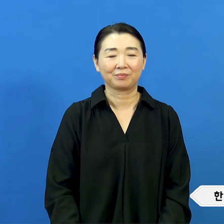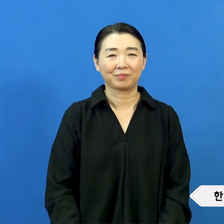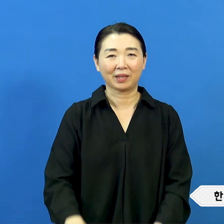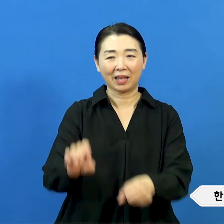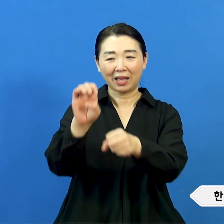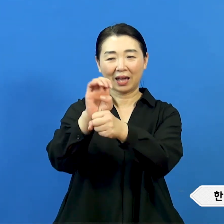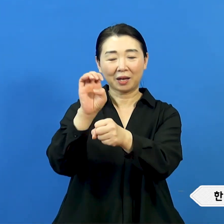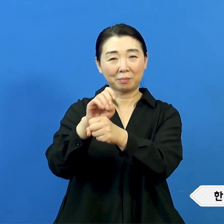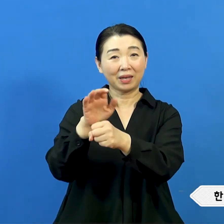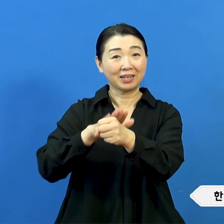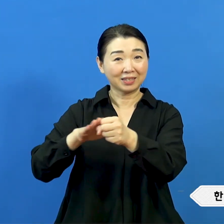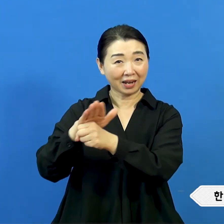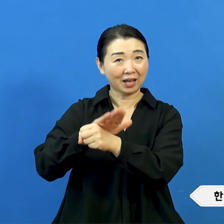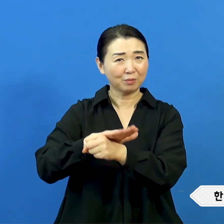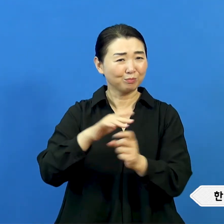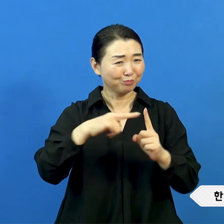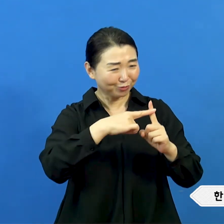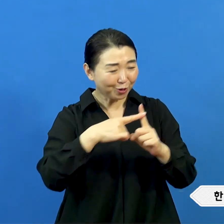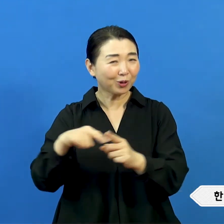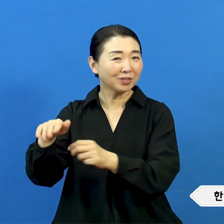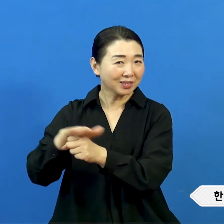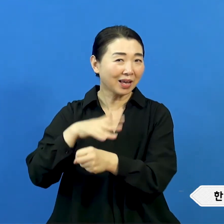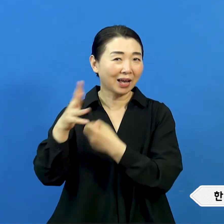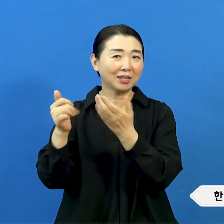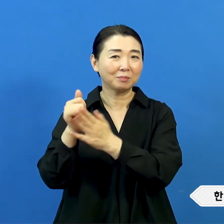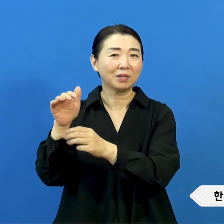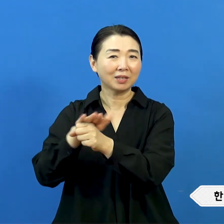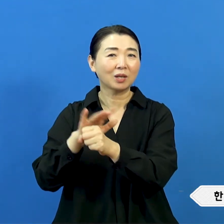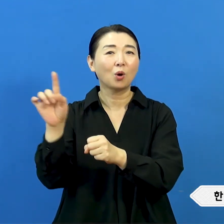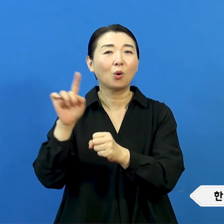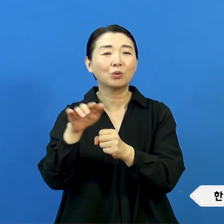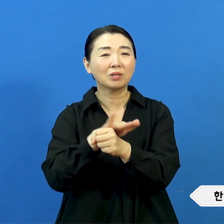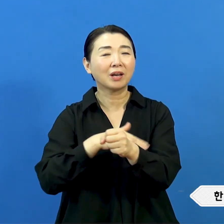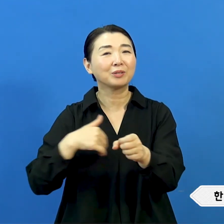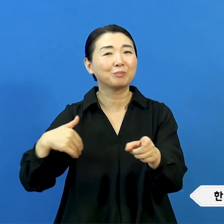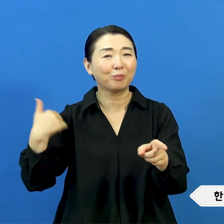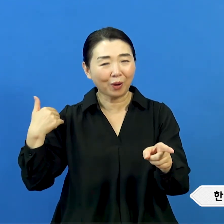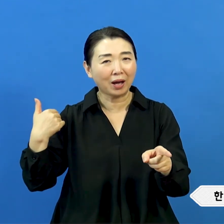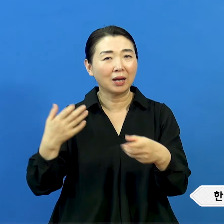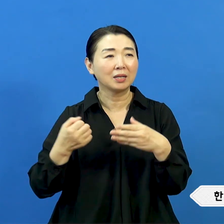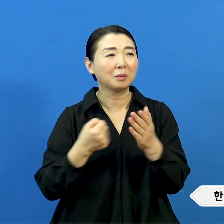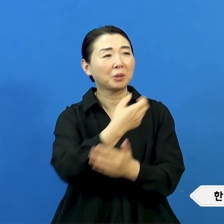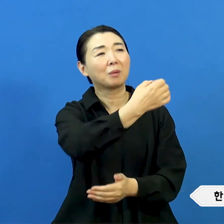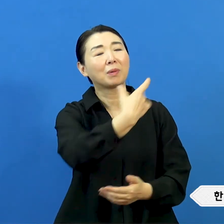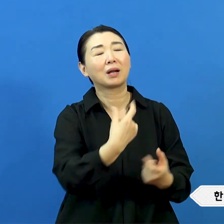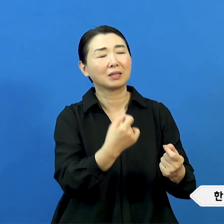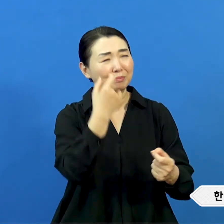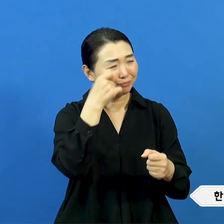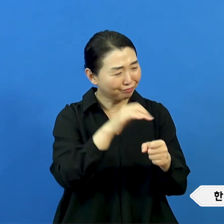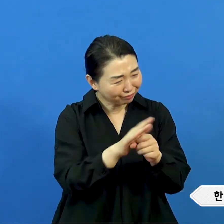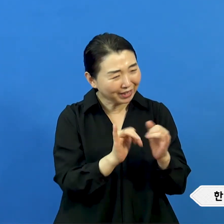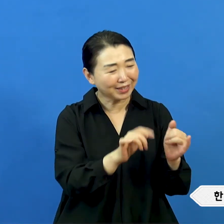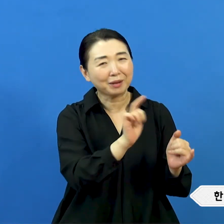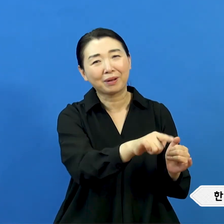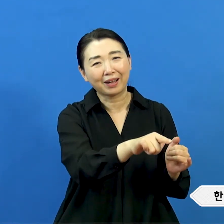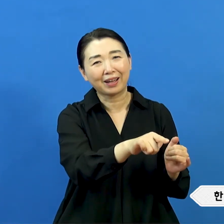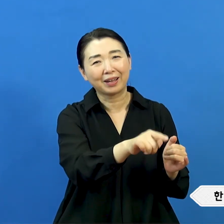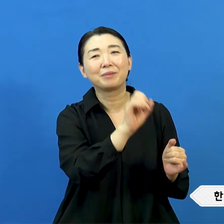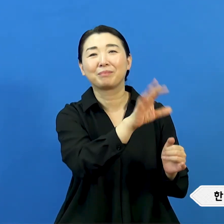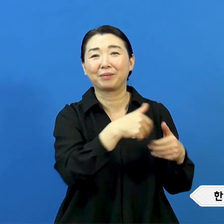아가페의 사랑, 하나님의 사랑이 어떤 사랑인지를 몰라서 그래 이 불쌍한 사람아